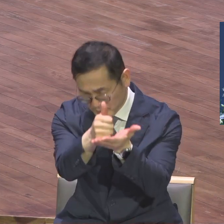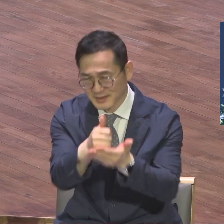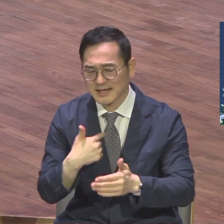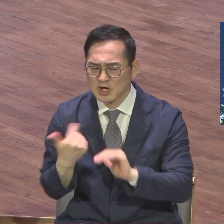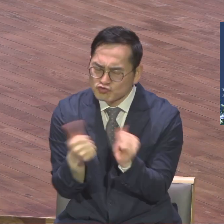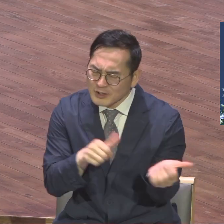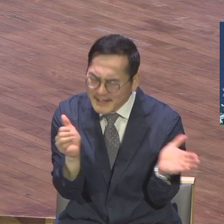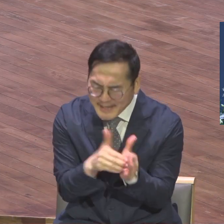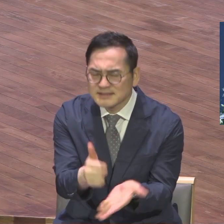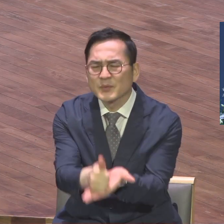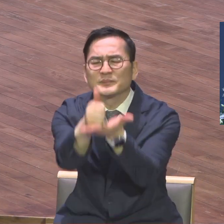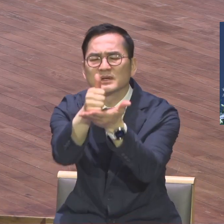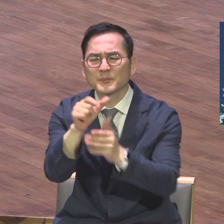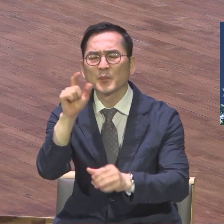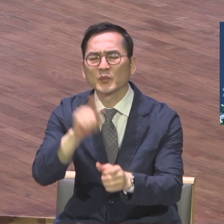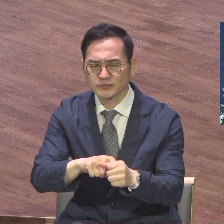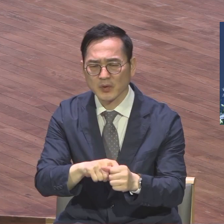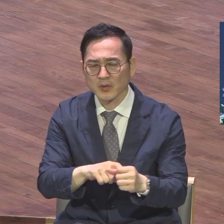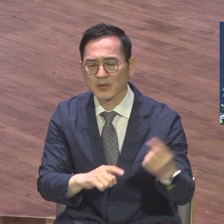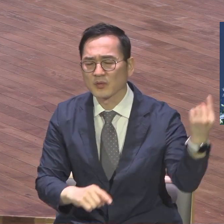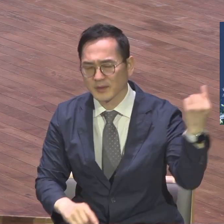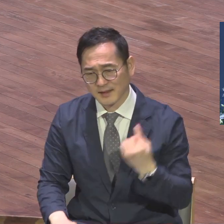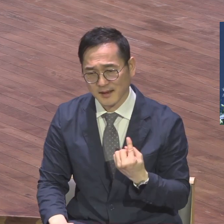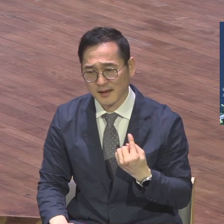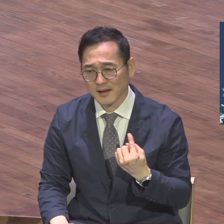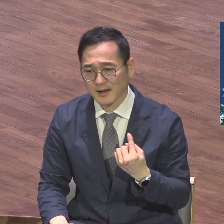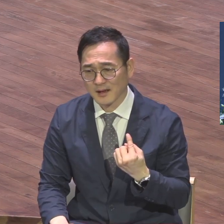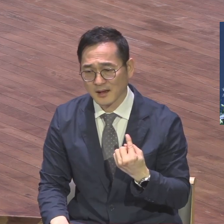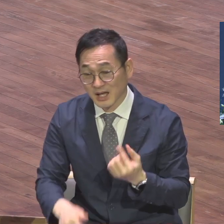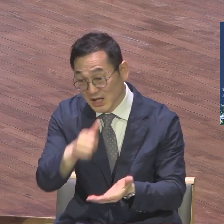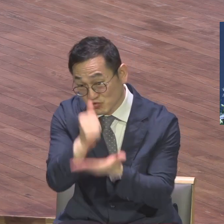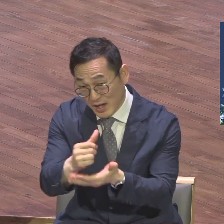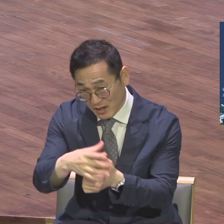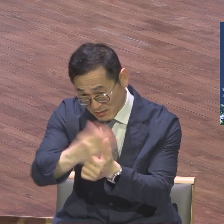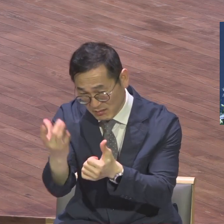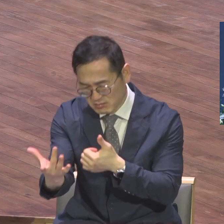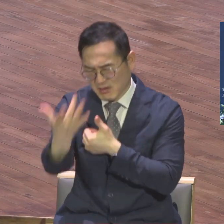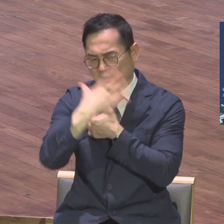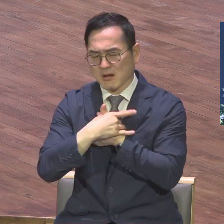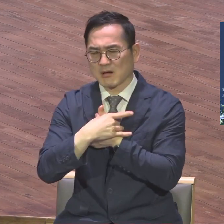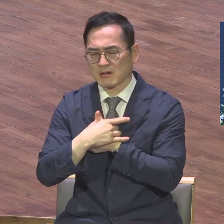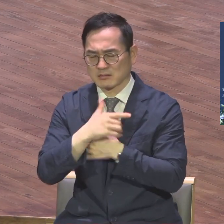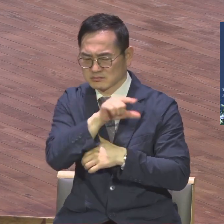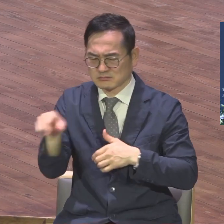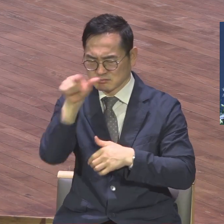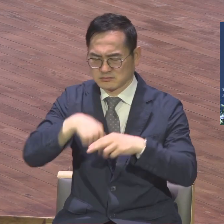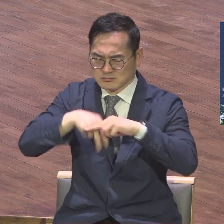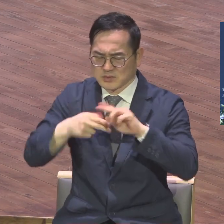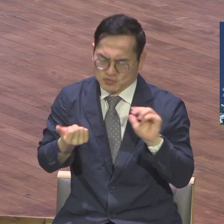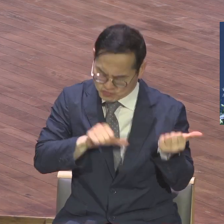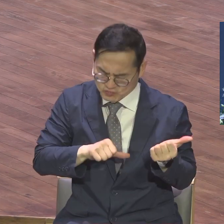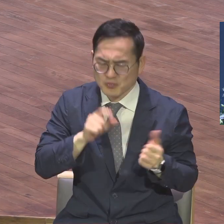자기 목숨을 많은 사람 대속물로 주려. 많은 사람을 내가 죽기 위해서 왔다.